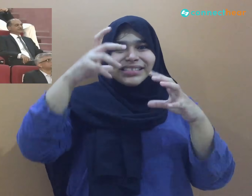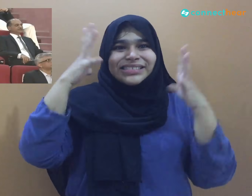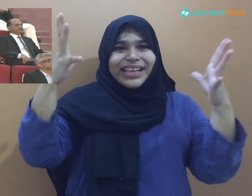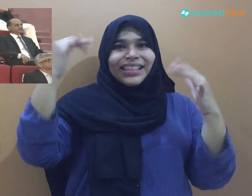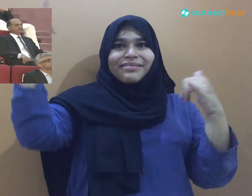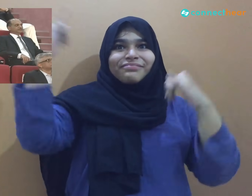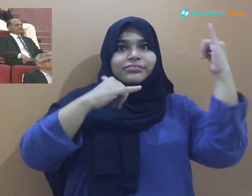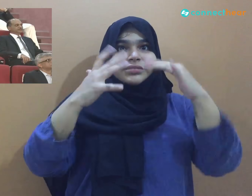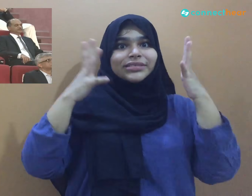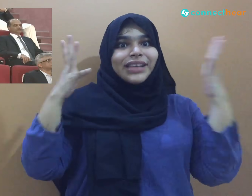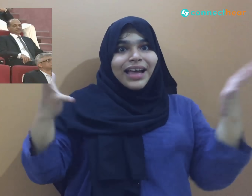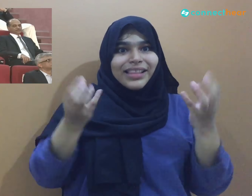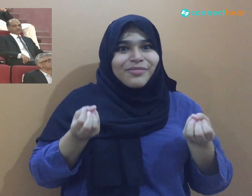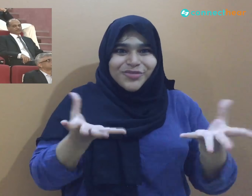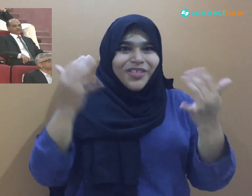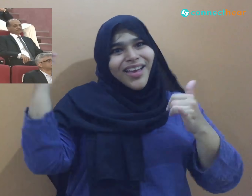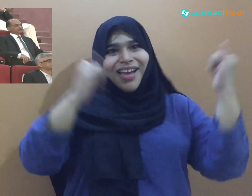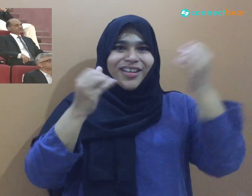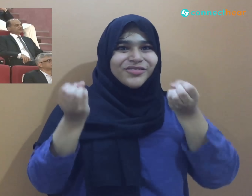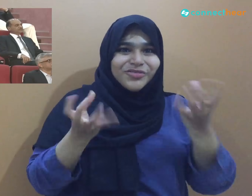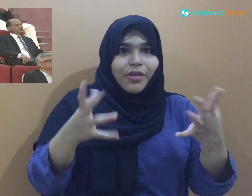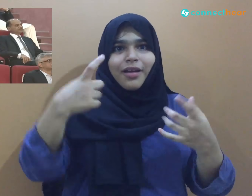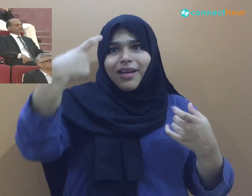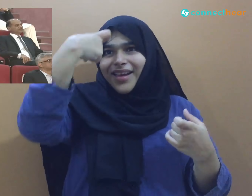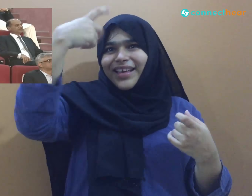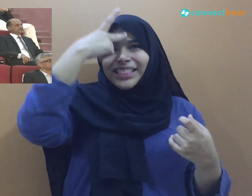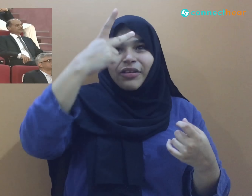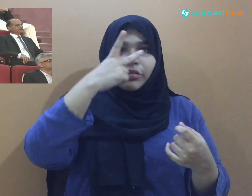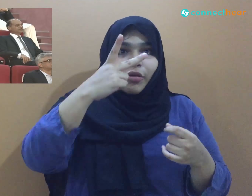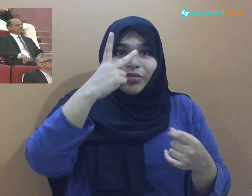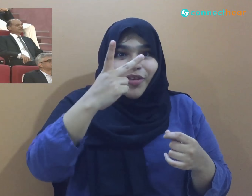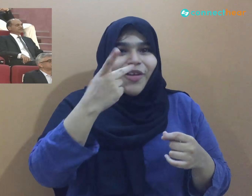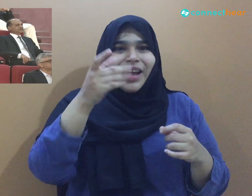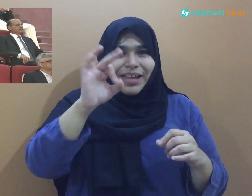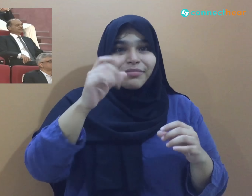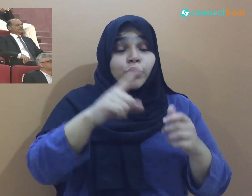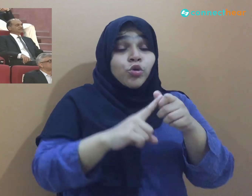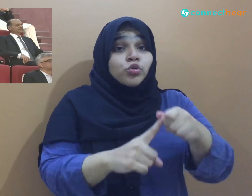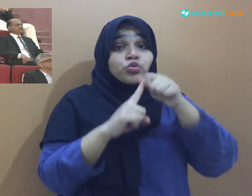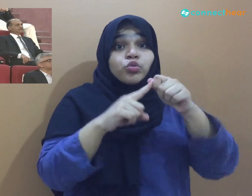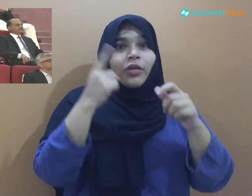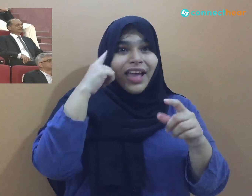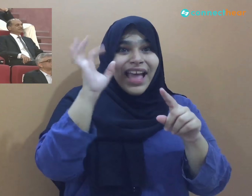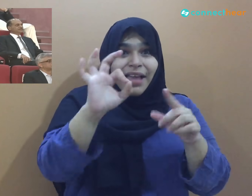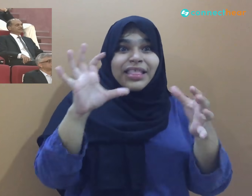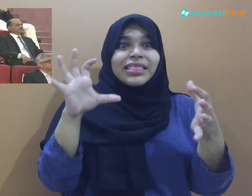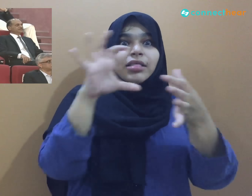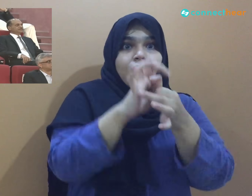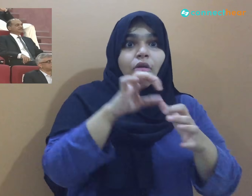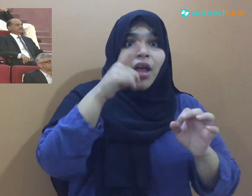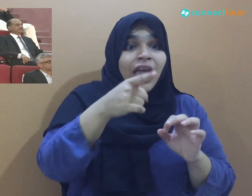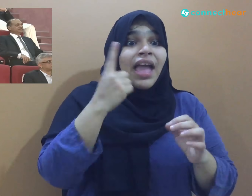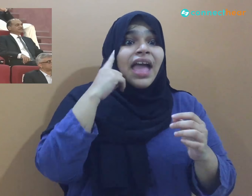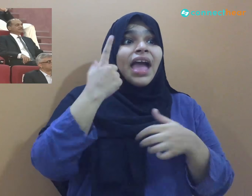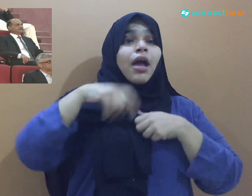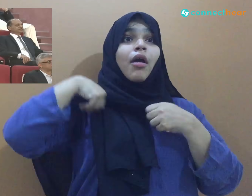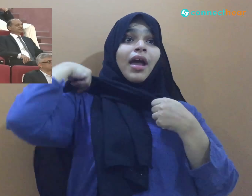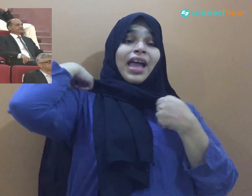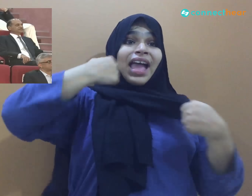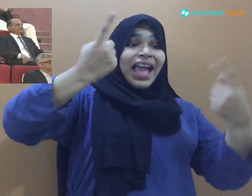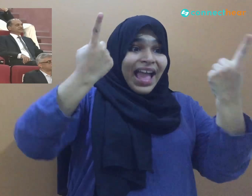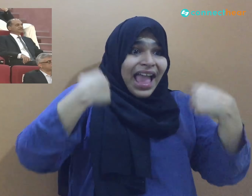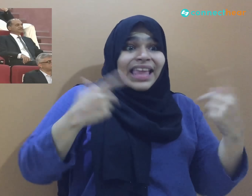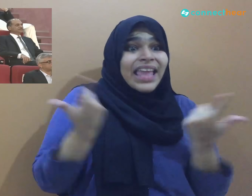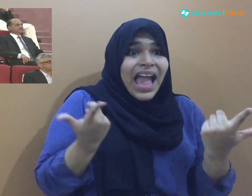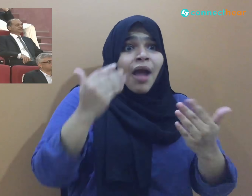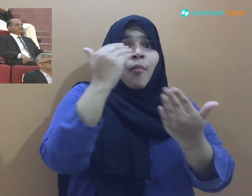پاکستانیز جو اب ہم بہت فلائٹس شروع کی ہیں اور بہت سے لوگ پاکستان واپس آ رہے ہیں, سو اٹس امپورٹنٹ کہ ہمیں پتہ ہو کہ ان کی کیا ہیلتھ ہے اور